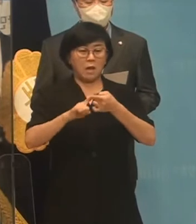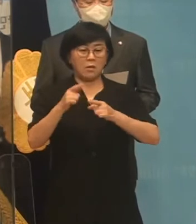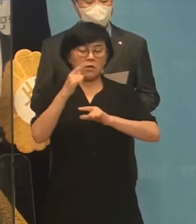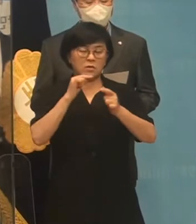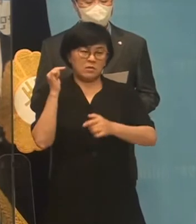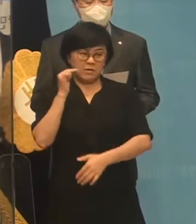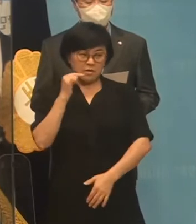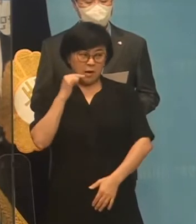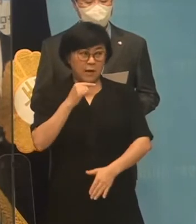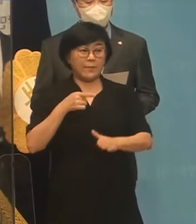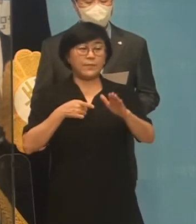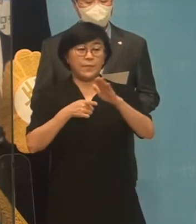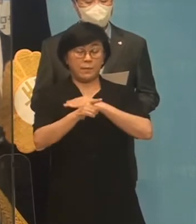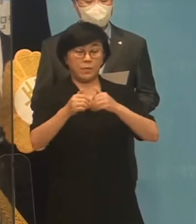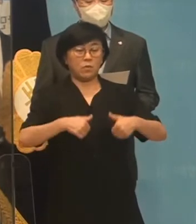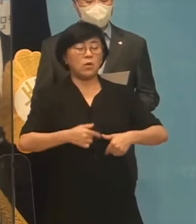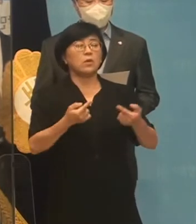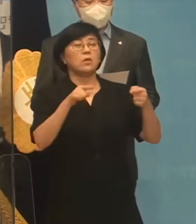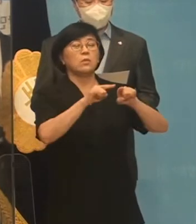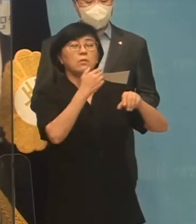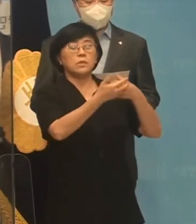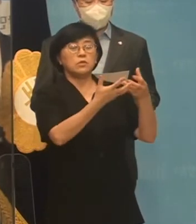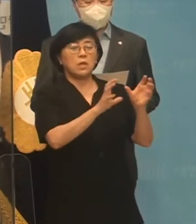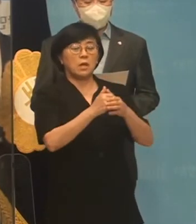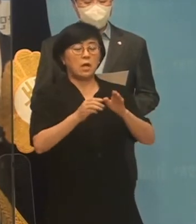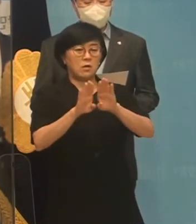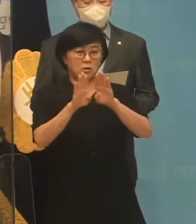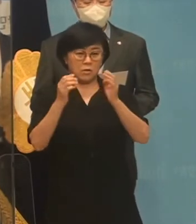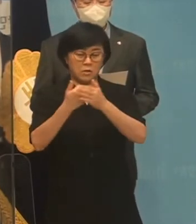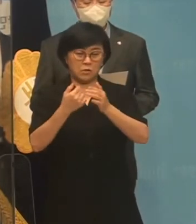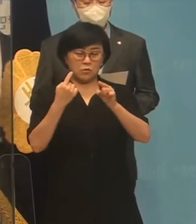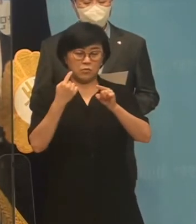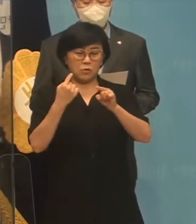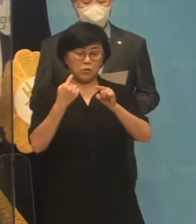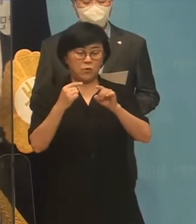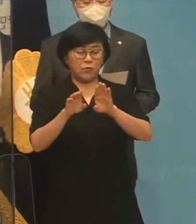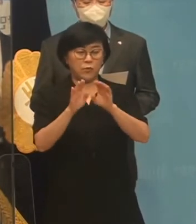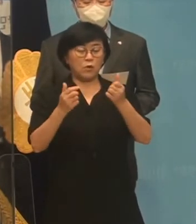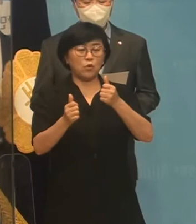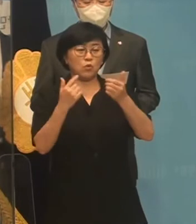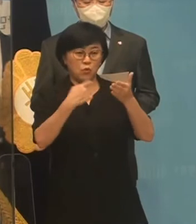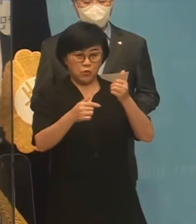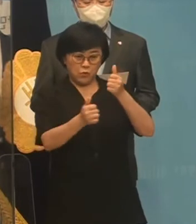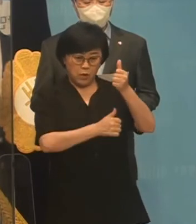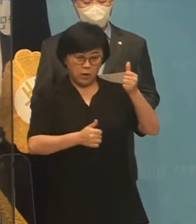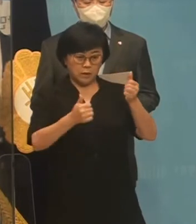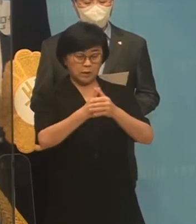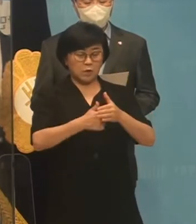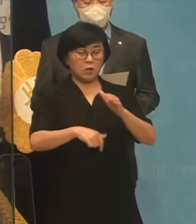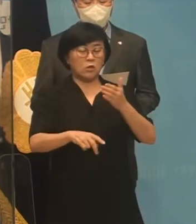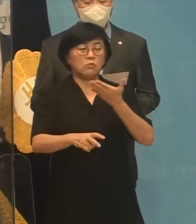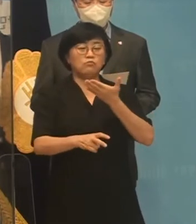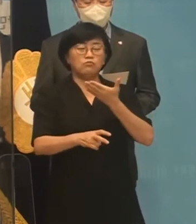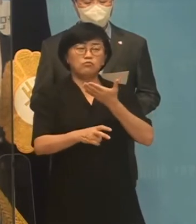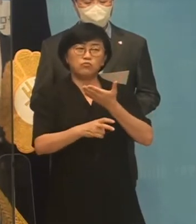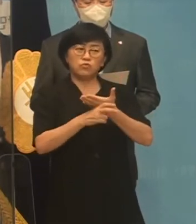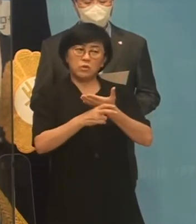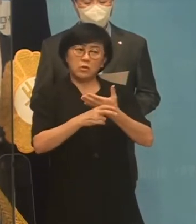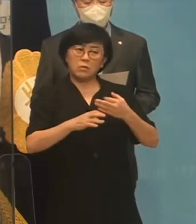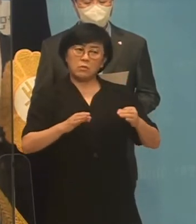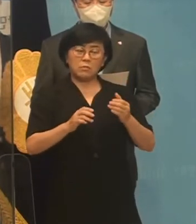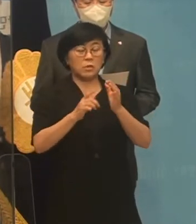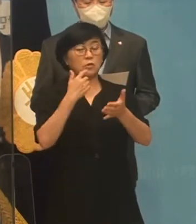취하라. 더불어민주당과 열린민주당 교육위원은 김건희 씨 부정 논문과 연구 비위를